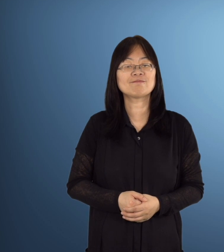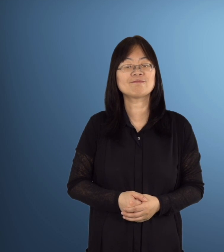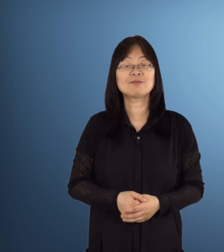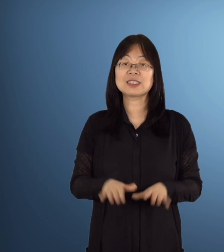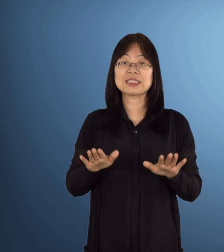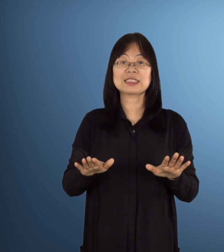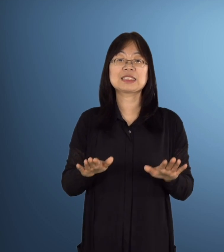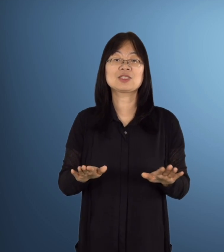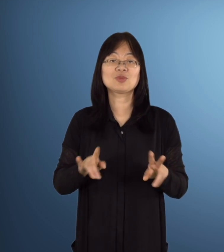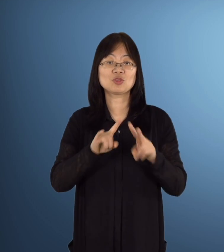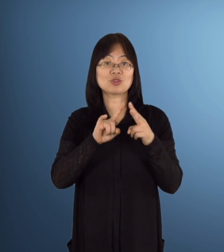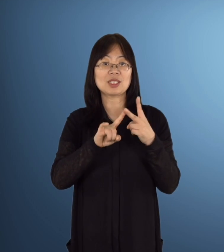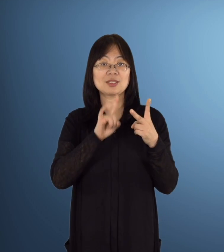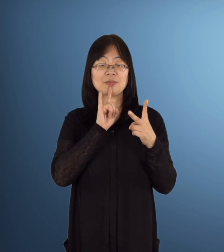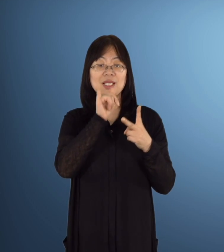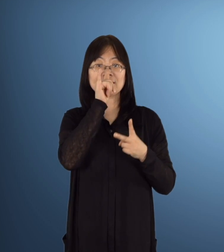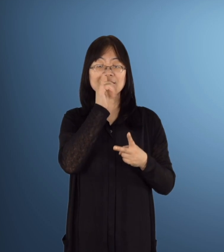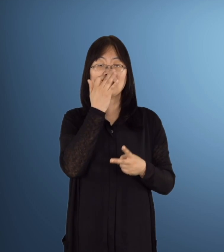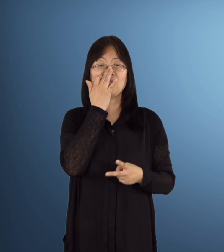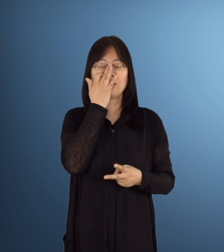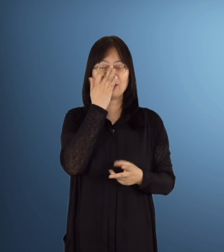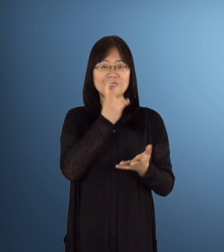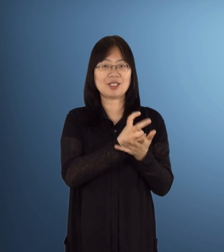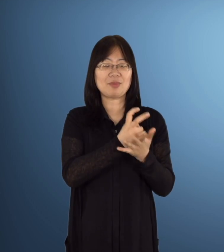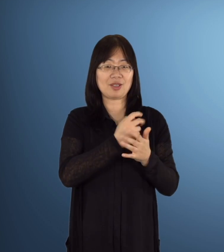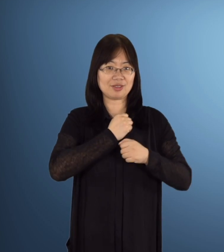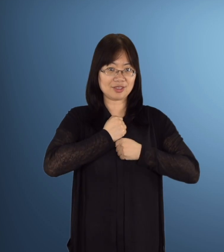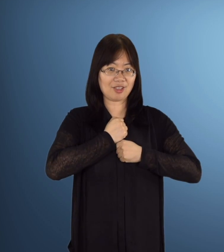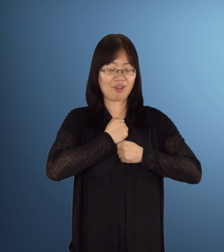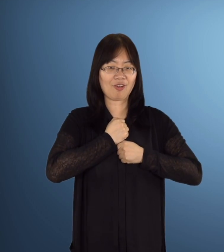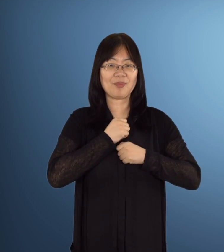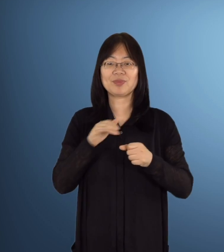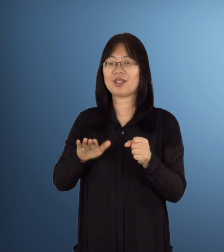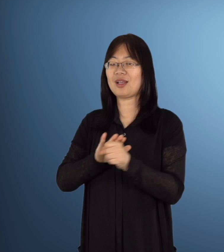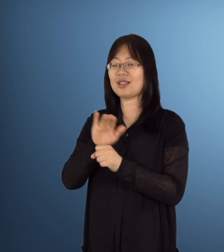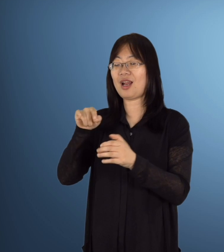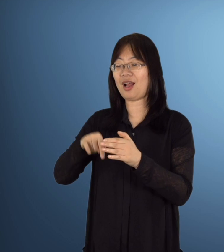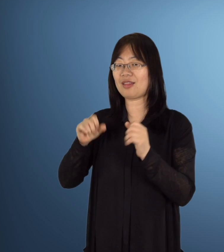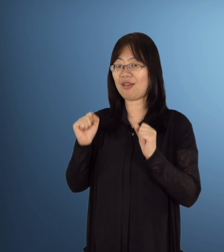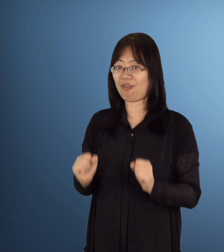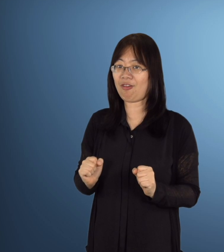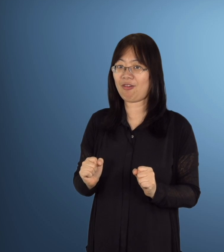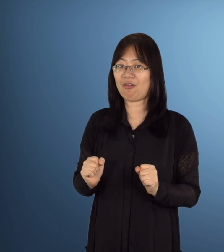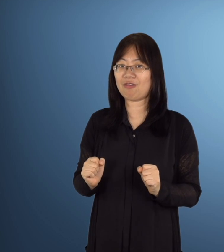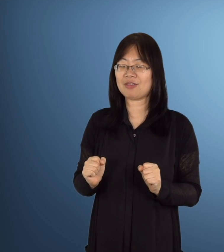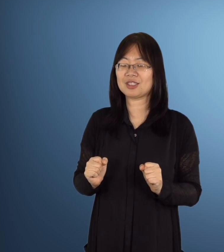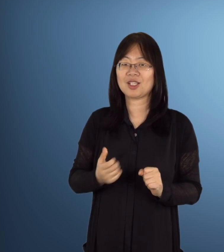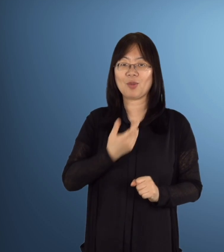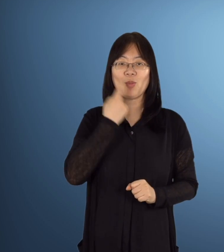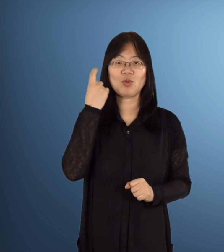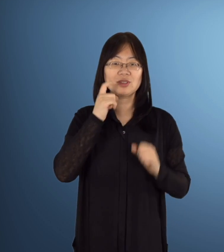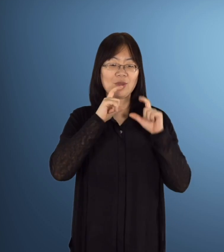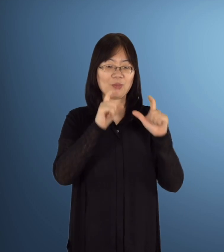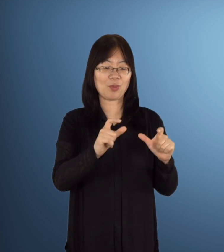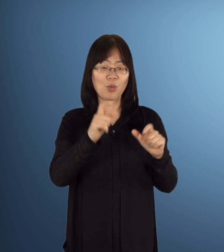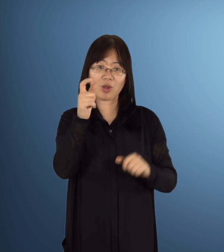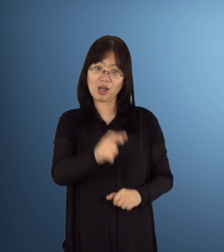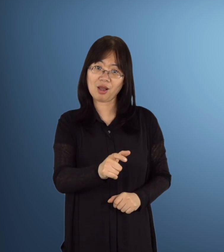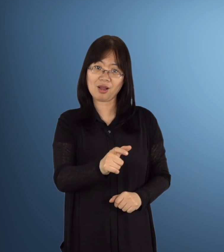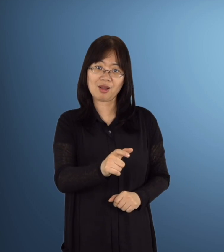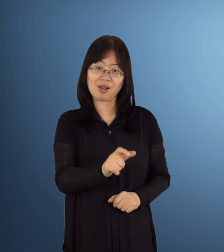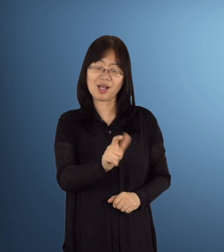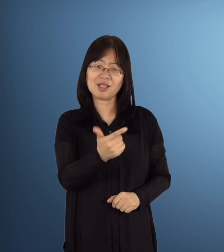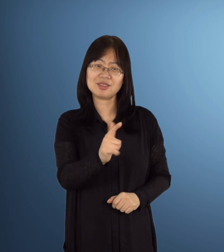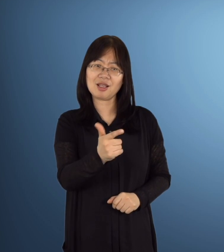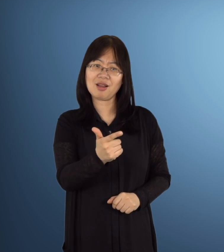자, 여긴 두 가지를 얘기했어요. 계명을 지키고 사랑 안에 거하라. 이거는 복음 선포를 강조한